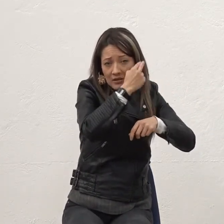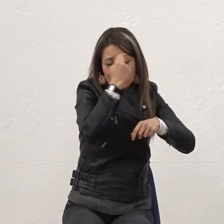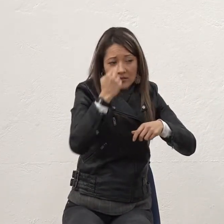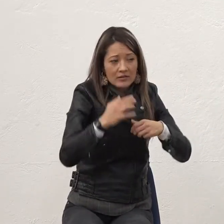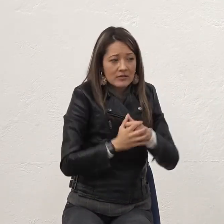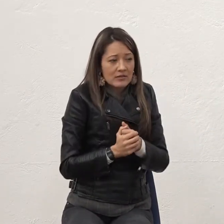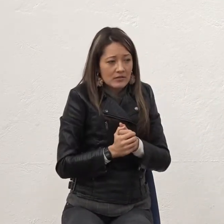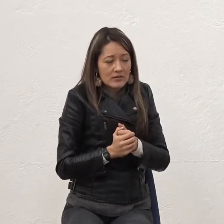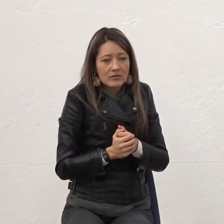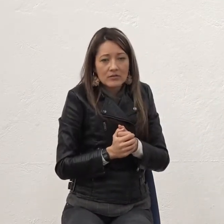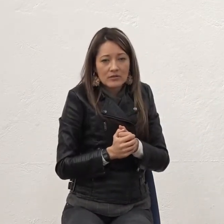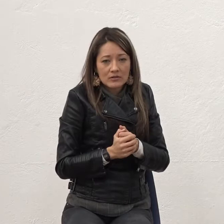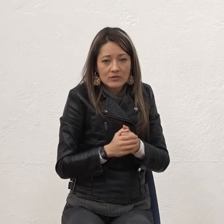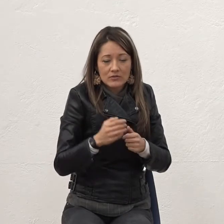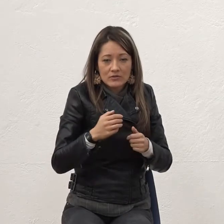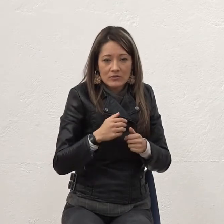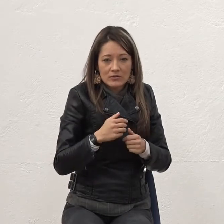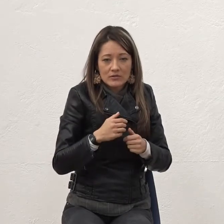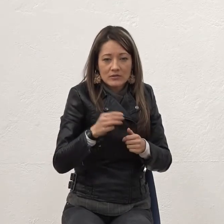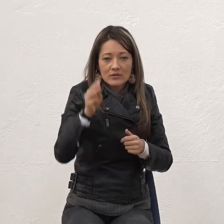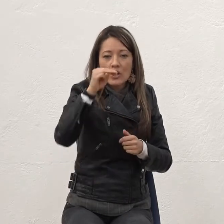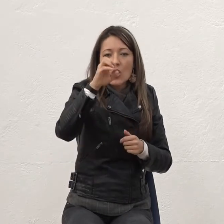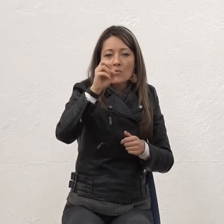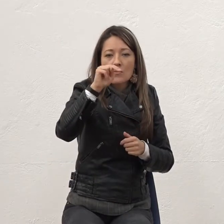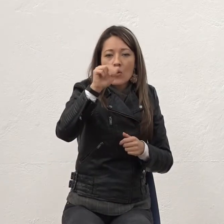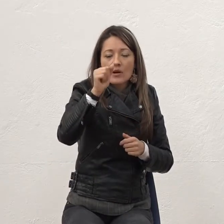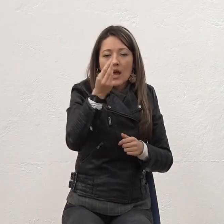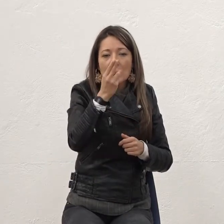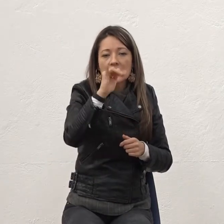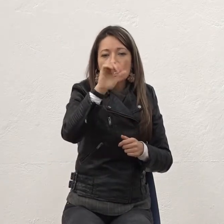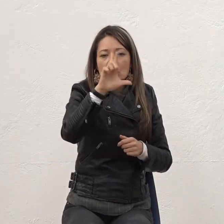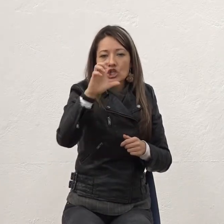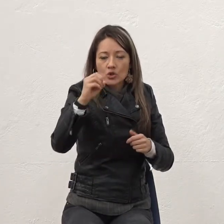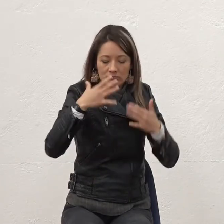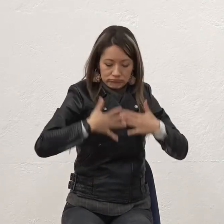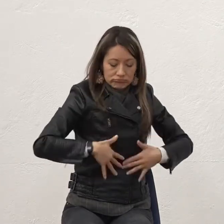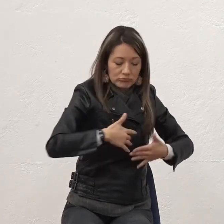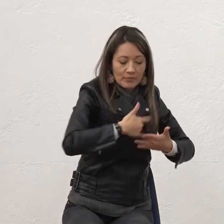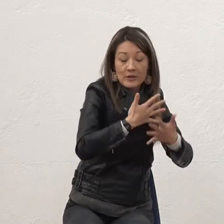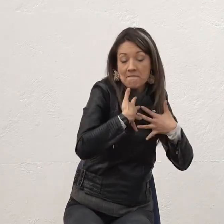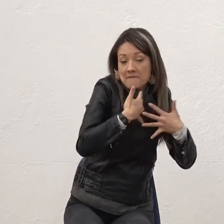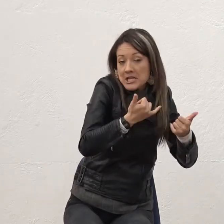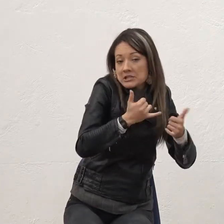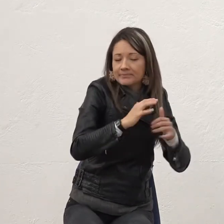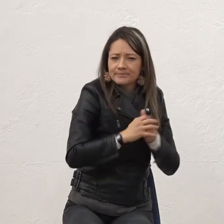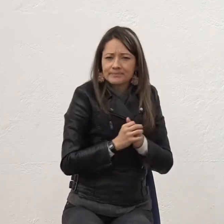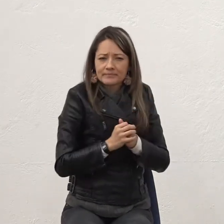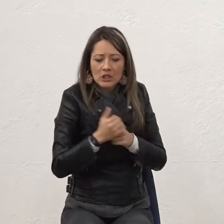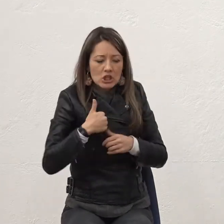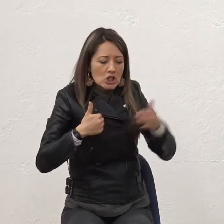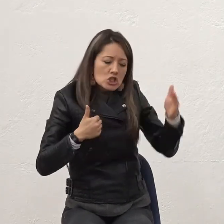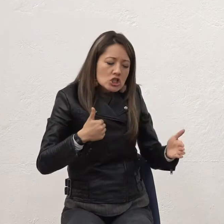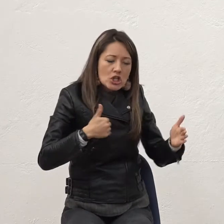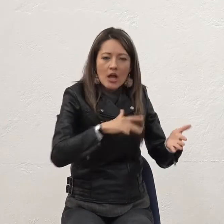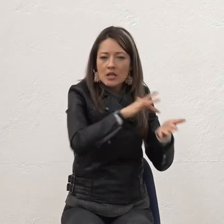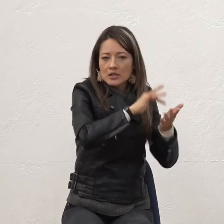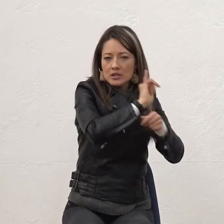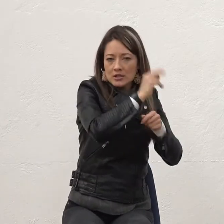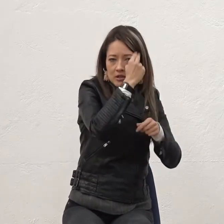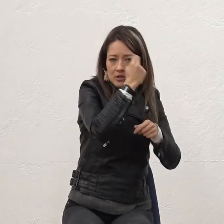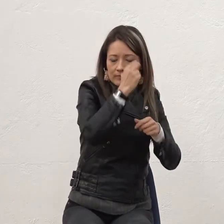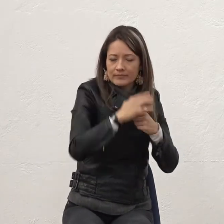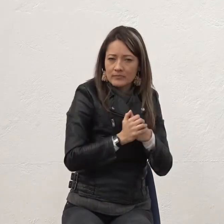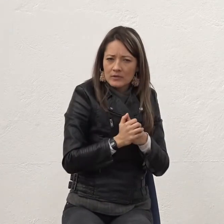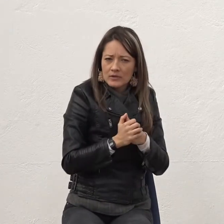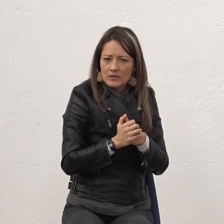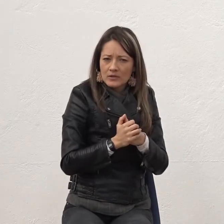pero era monaguilla. Eso era lo que hacía, pero yo era feliz de chiquita yendo a la iglesia católica.